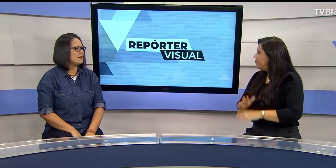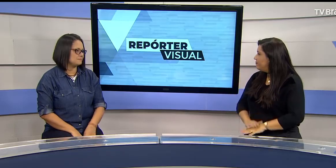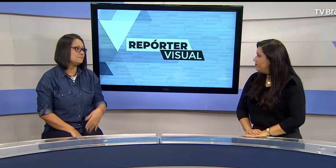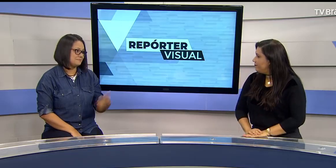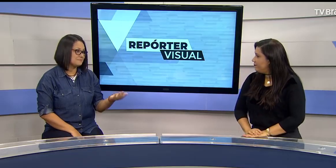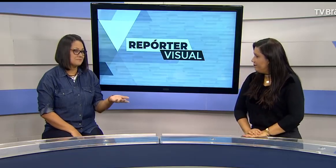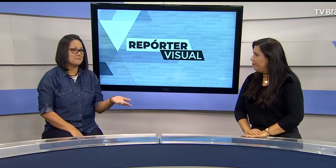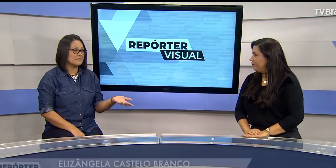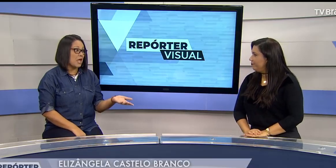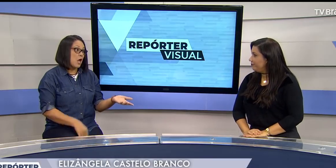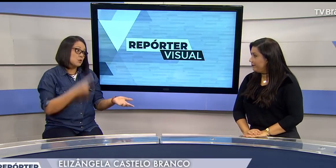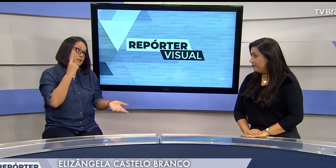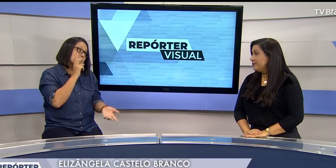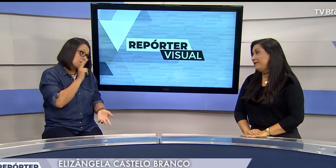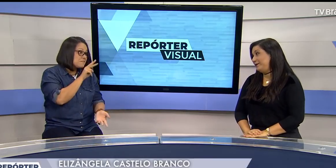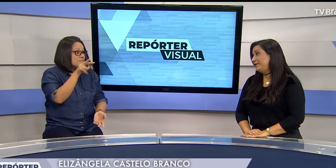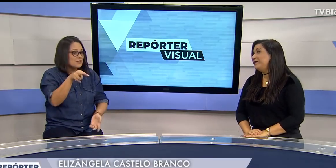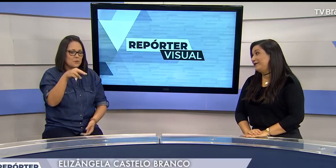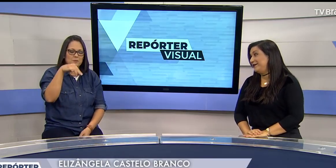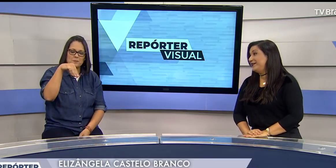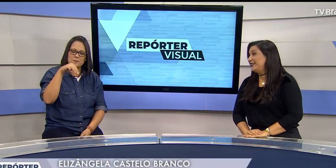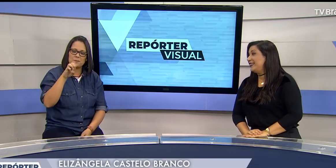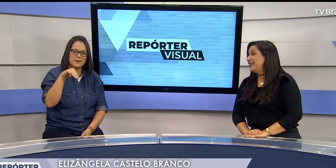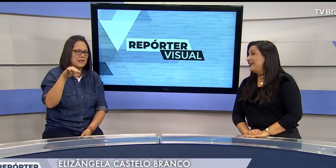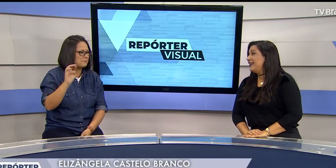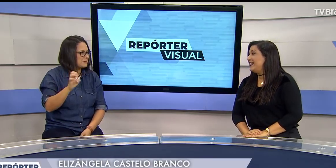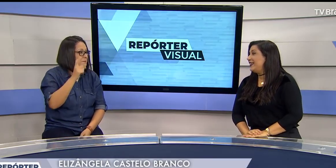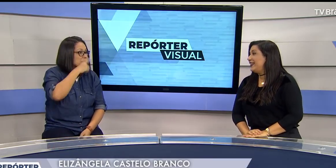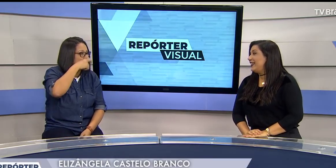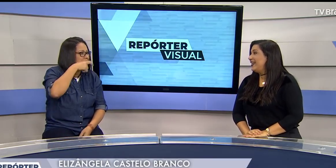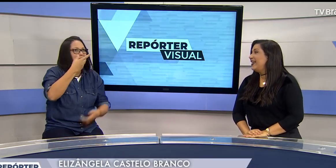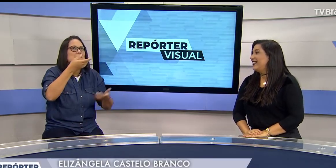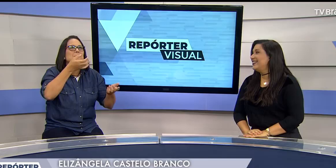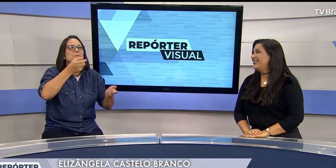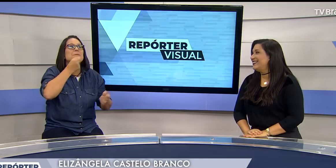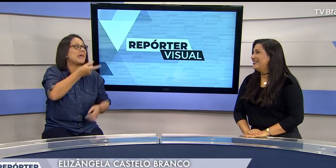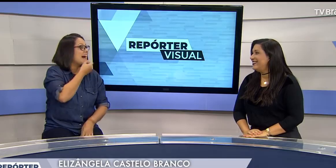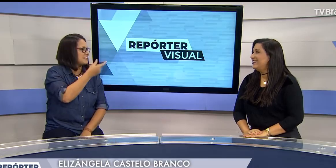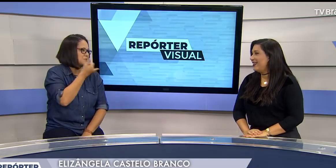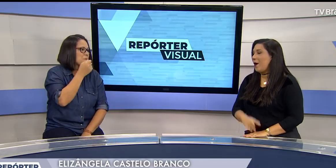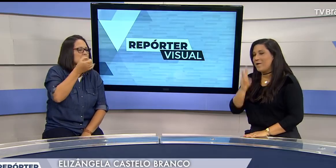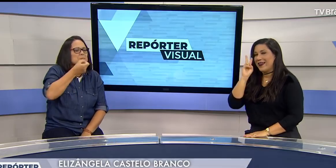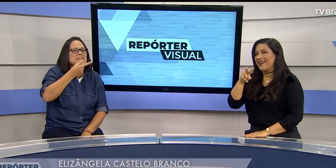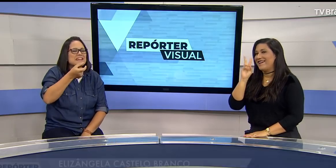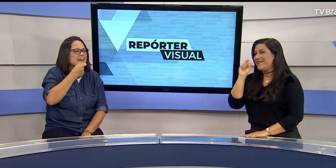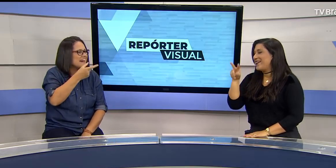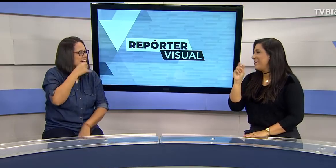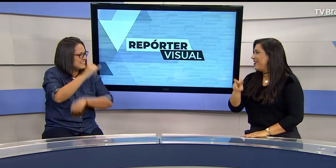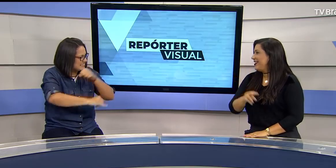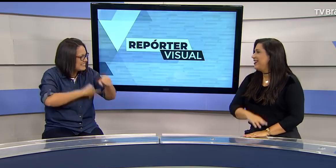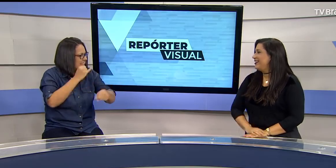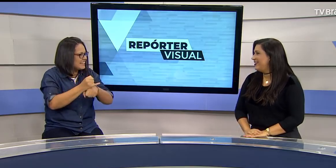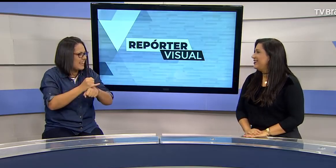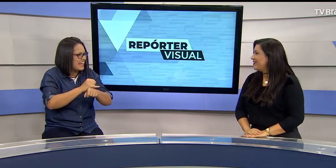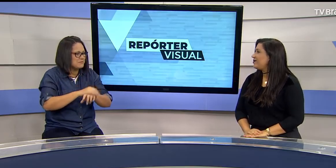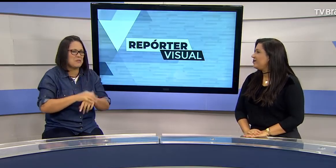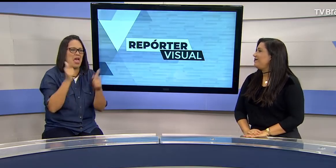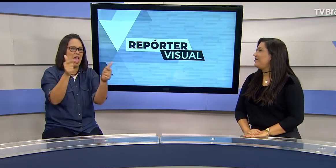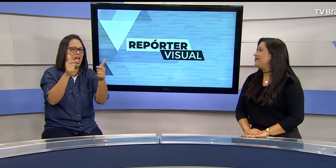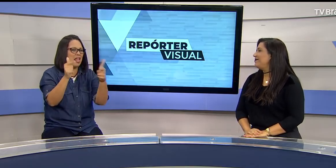Pois é. Não sei se você chegou a ver os memes que fizeram, alguns deles tirando um sarro das minhas expressões.